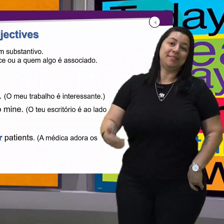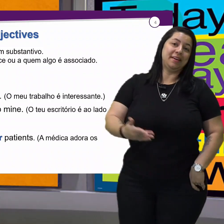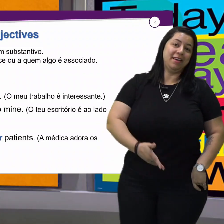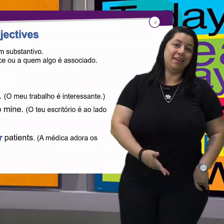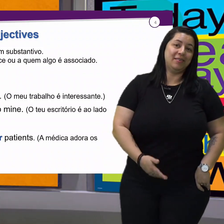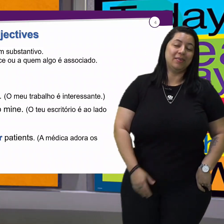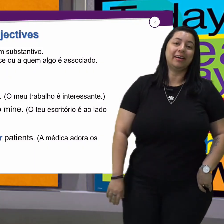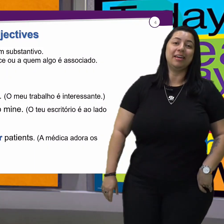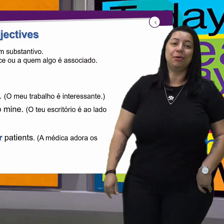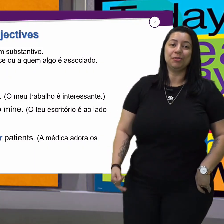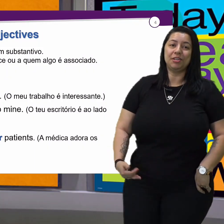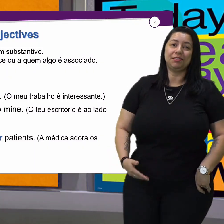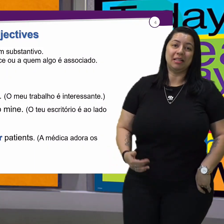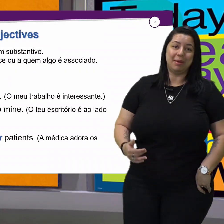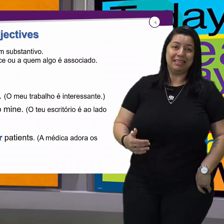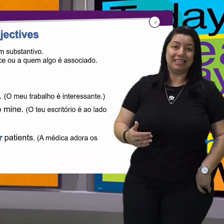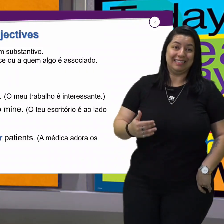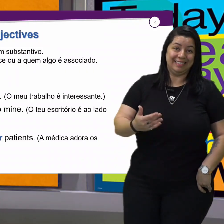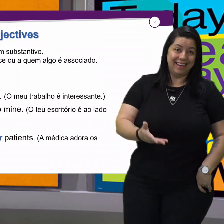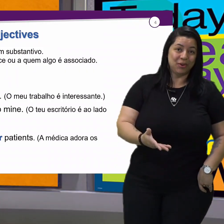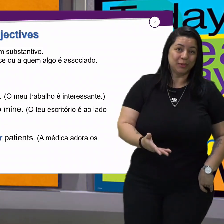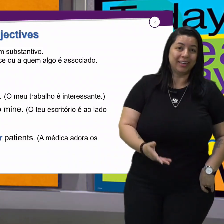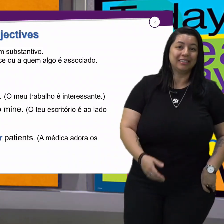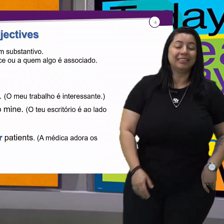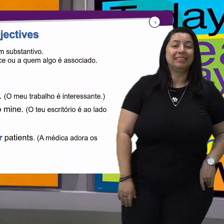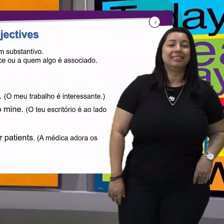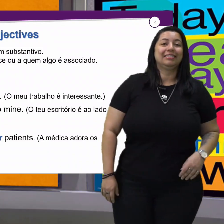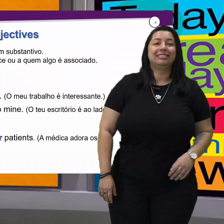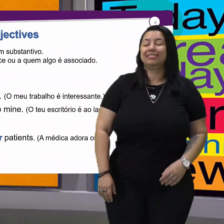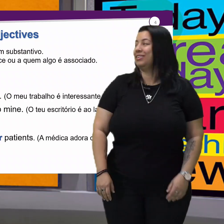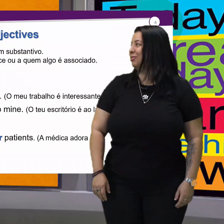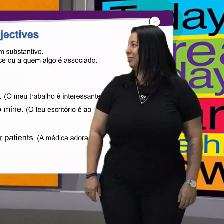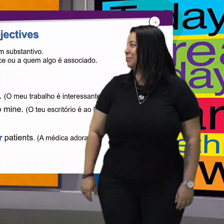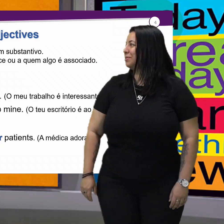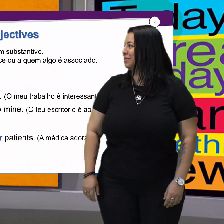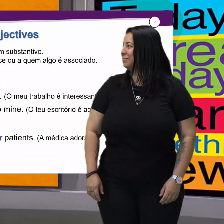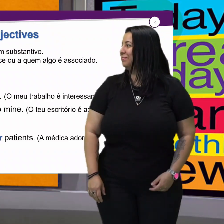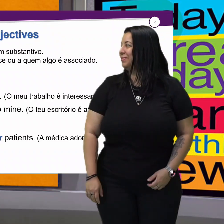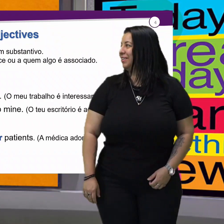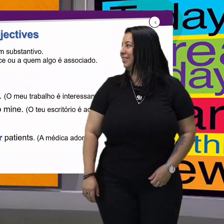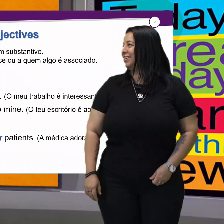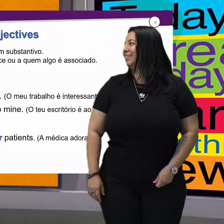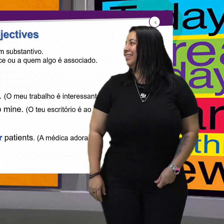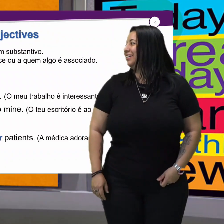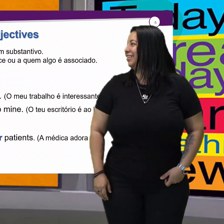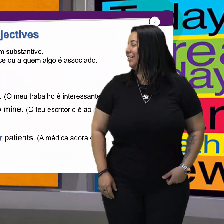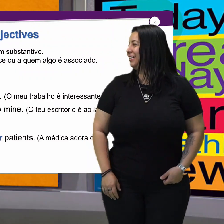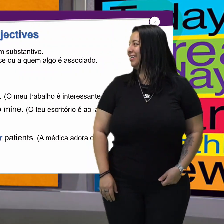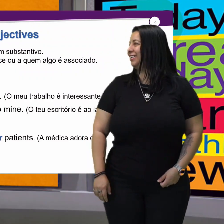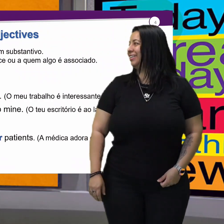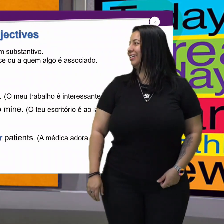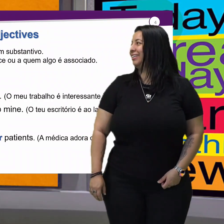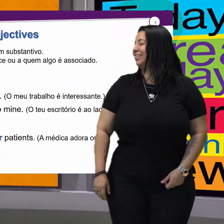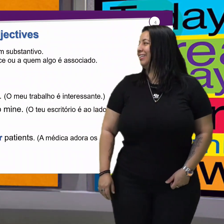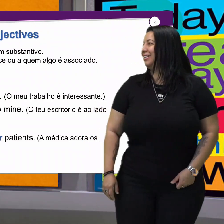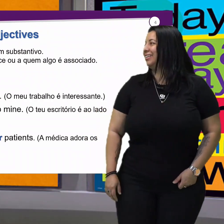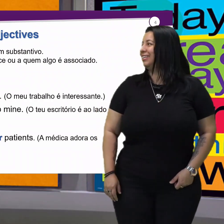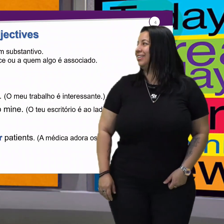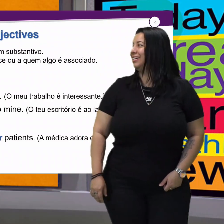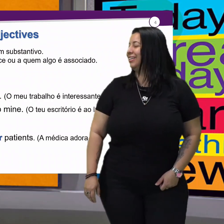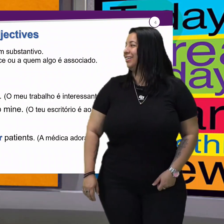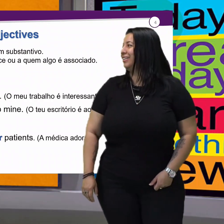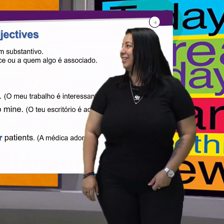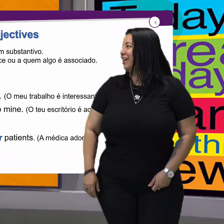Outro seu. Aqui em Rondônia a gente fala mais seu, né? Eu falo teu. Eu falo Tem gente que acha até o teu e tu um